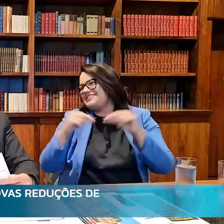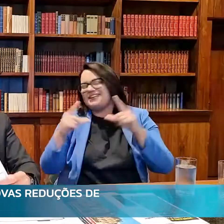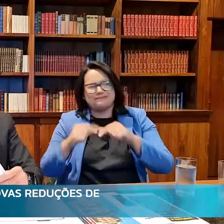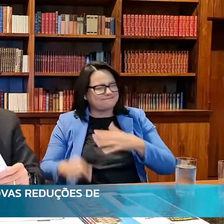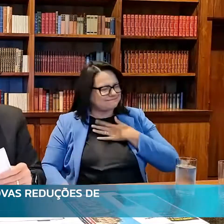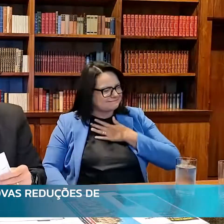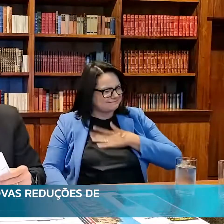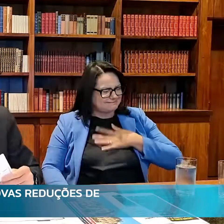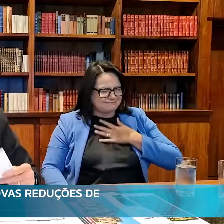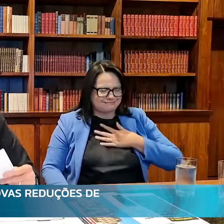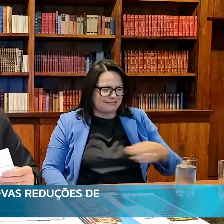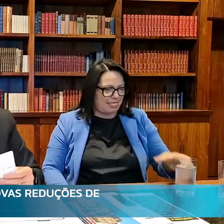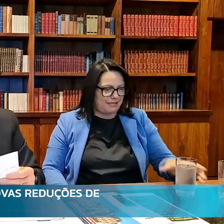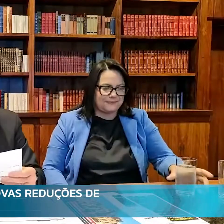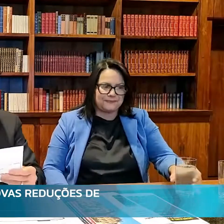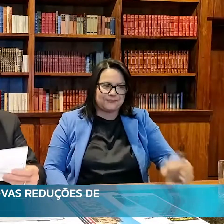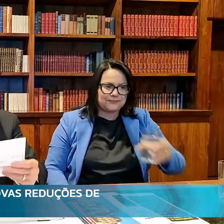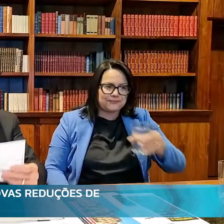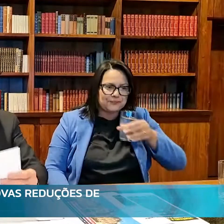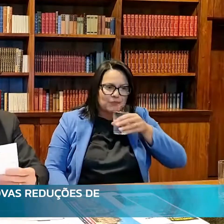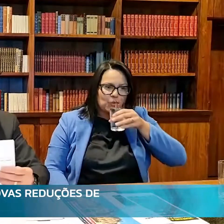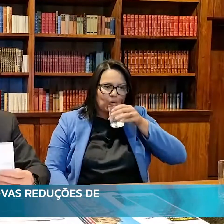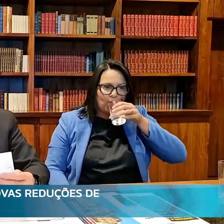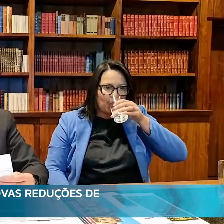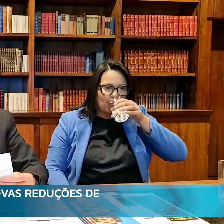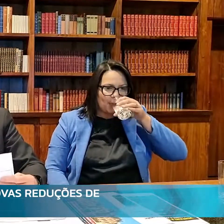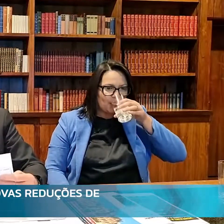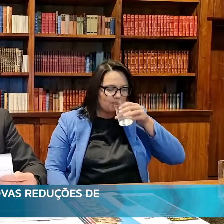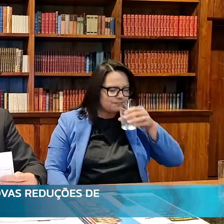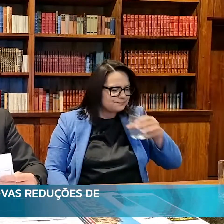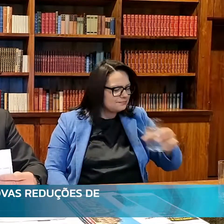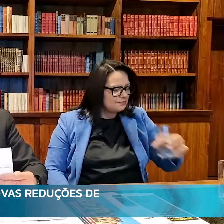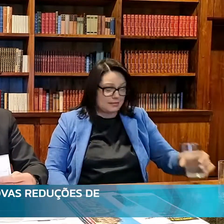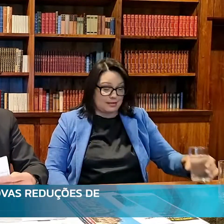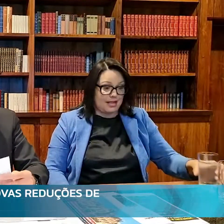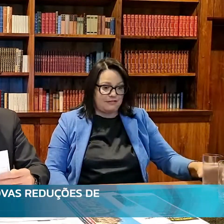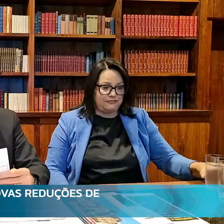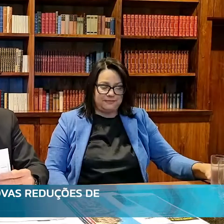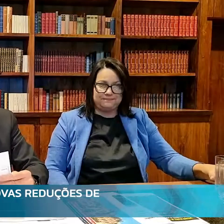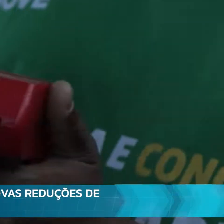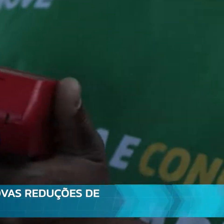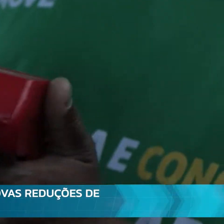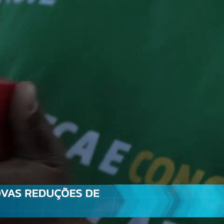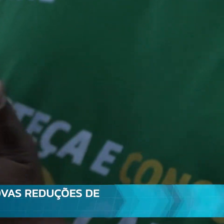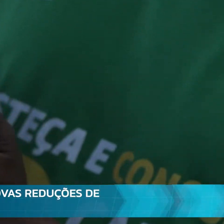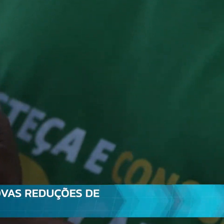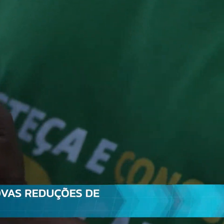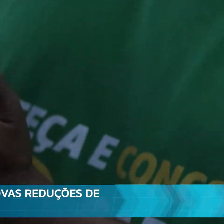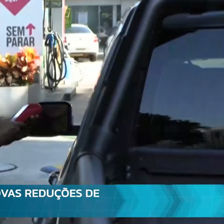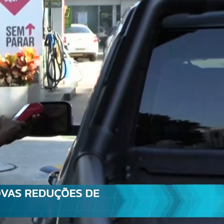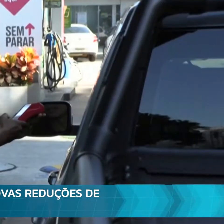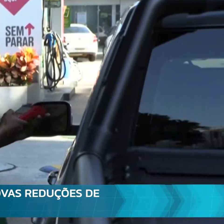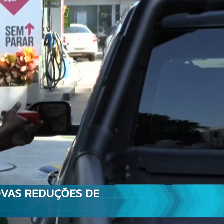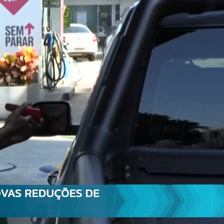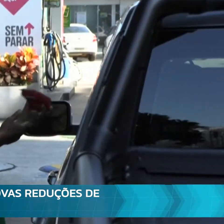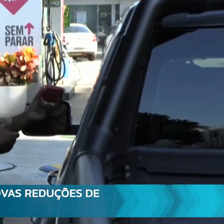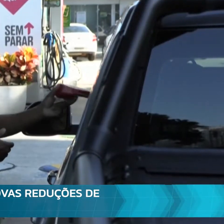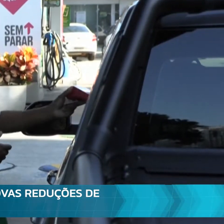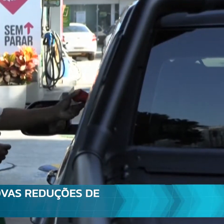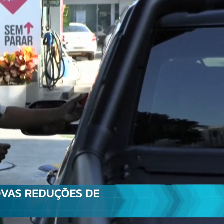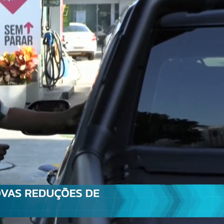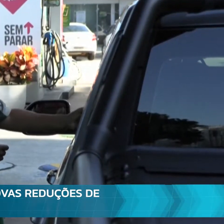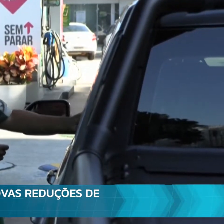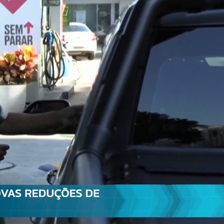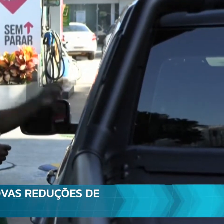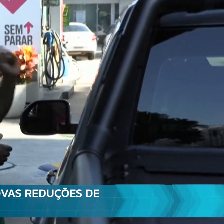de diesel. Segundo Bolsonaro, com essa redução, os caminhoneiros poderão economizar, em média, R$ 100 e, com isso, terão ganho